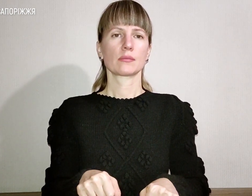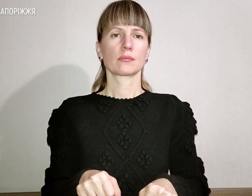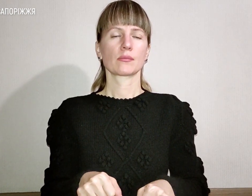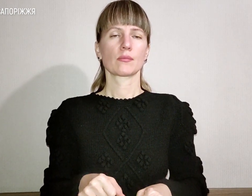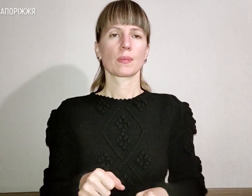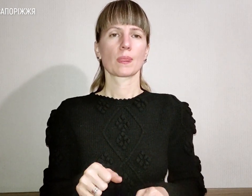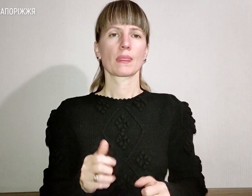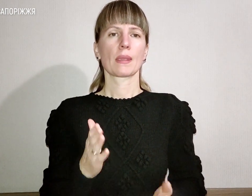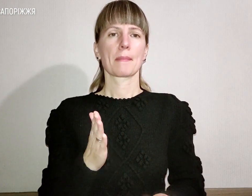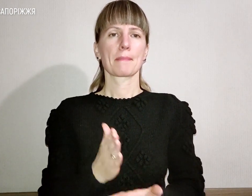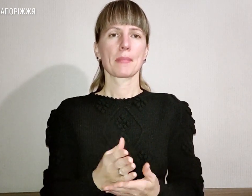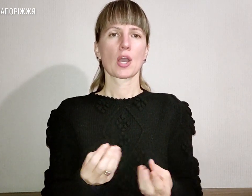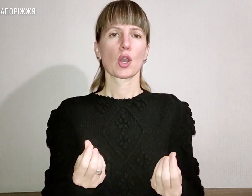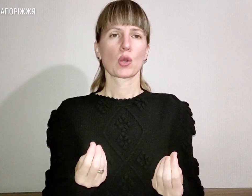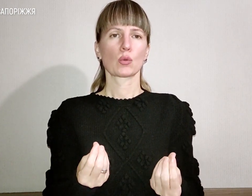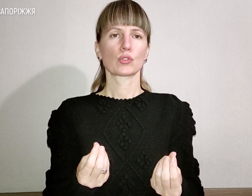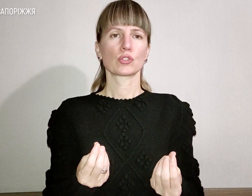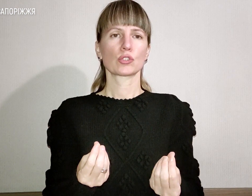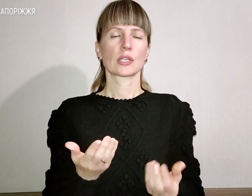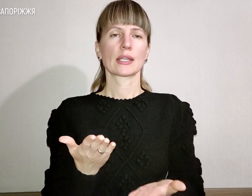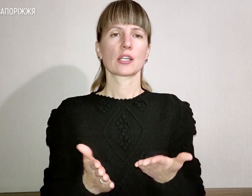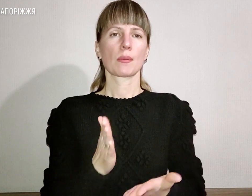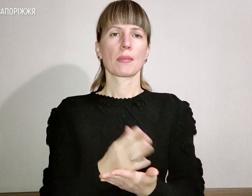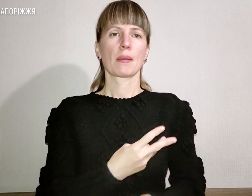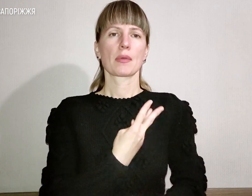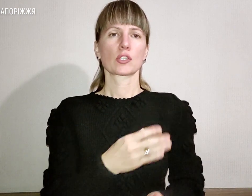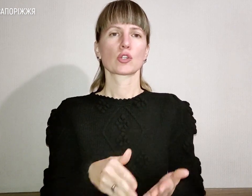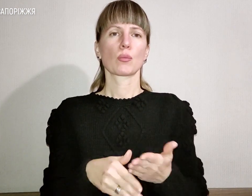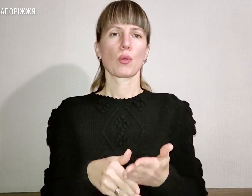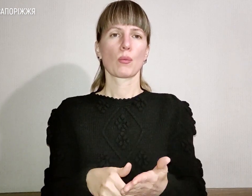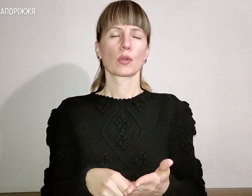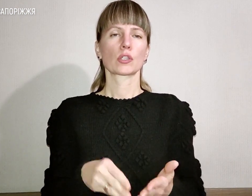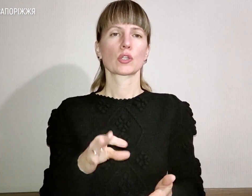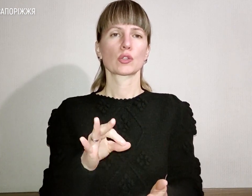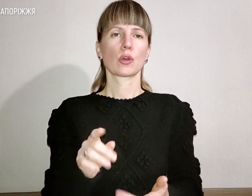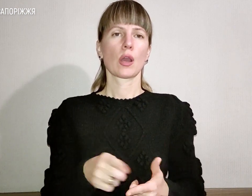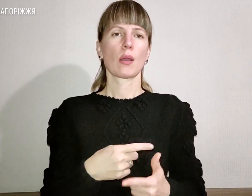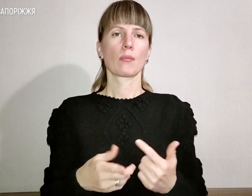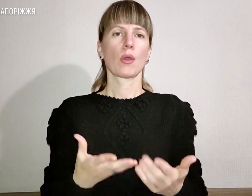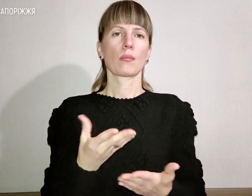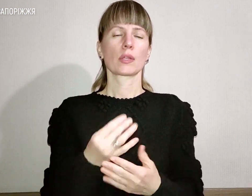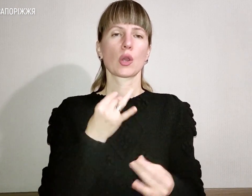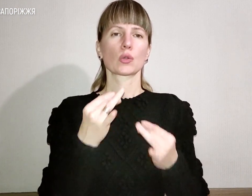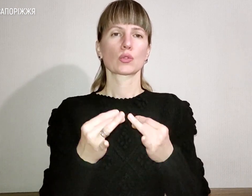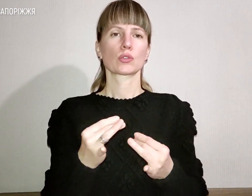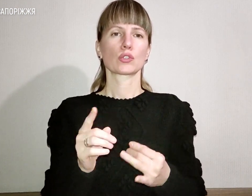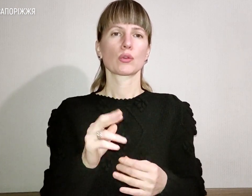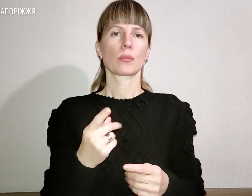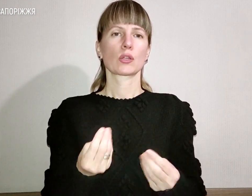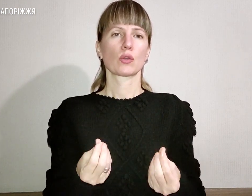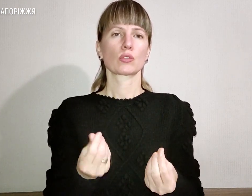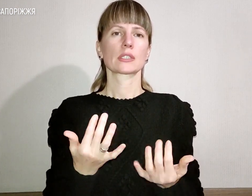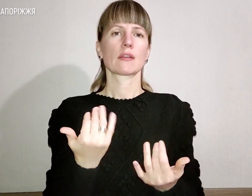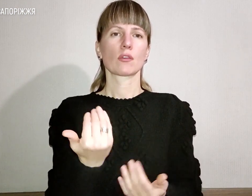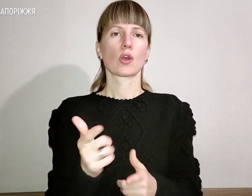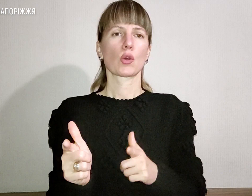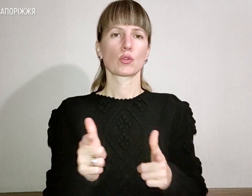якщо має гроші, та якщо має бажання допомогти, то або оплатити консультацію, щоб ці гроші, скільки вона готова, перерахували